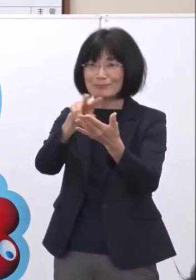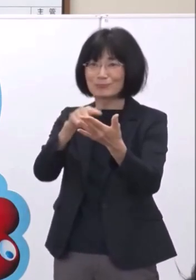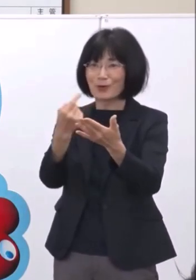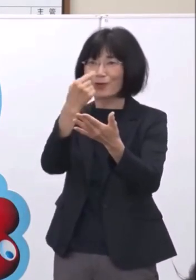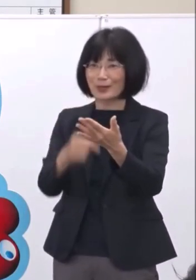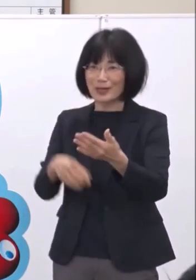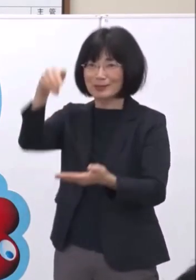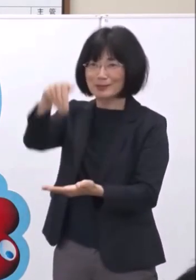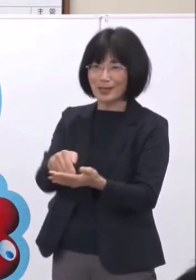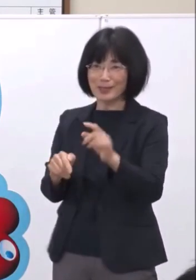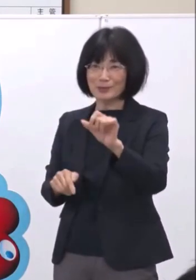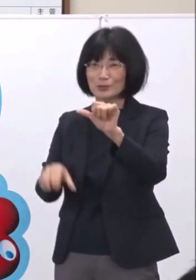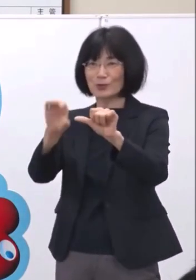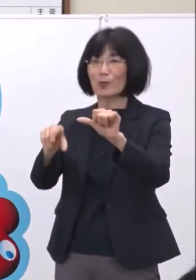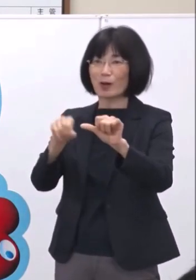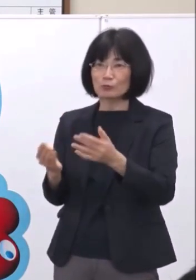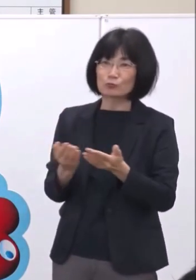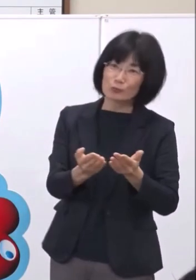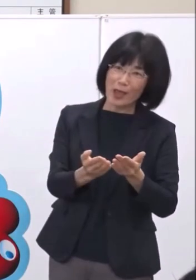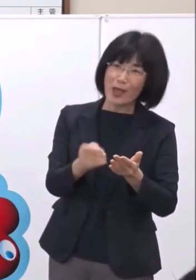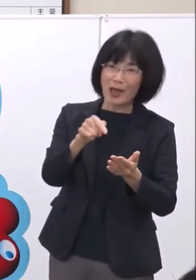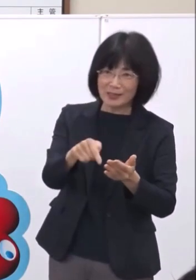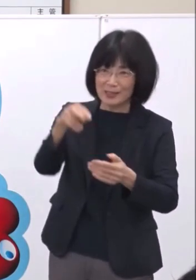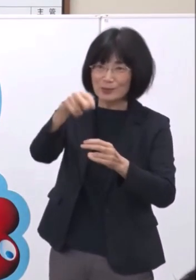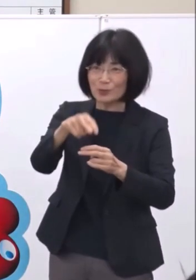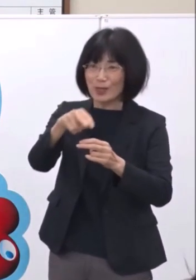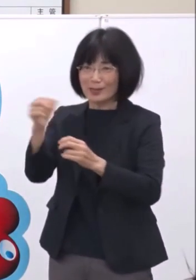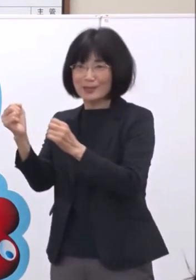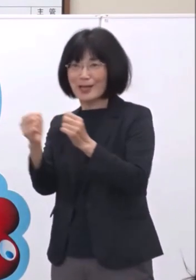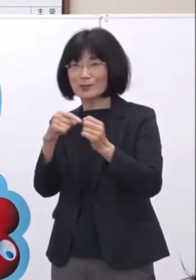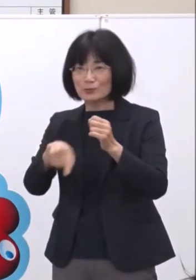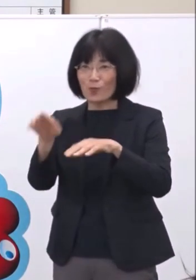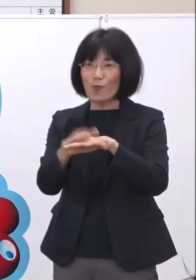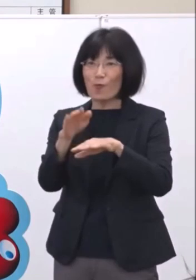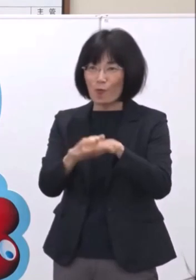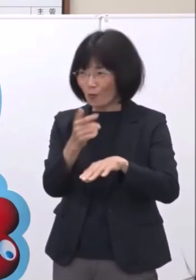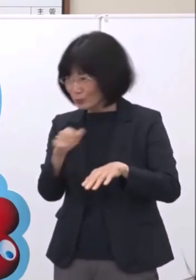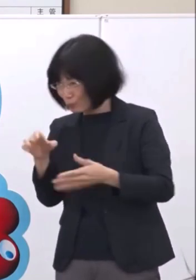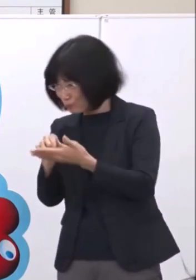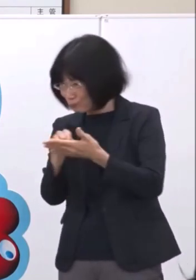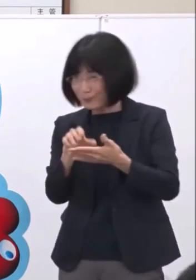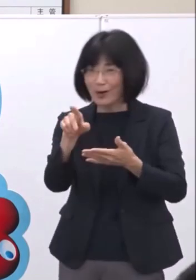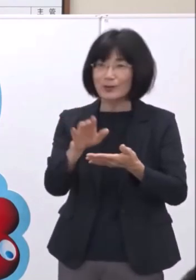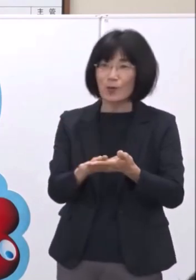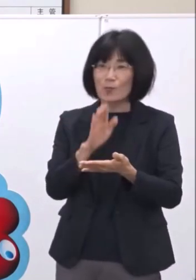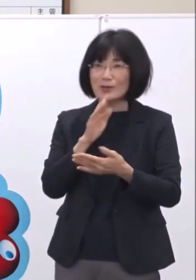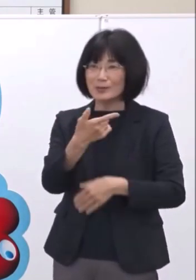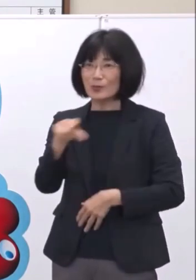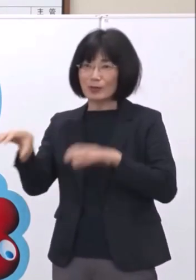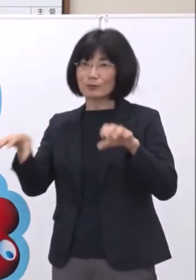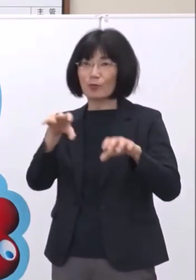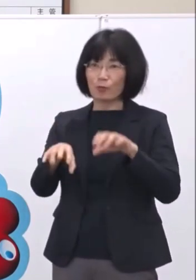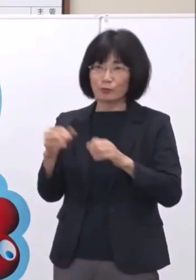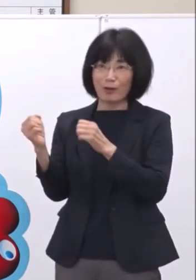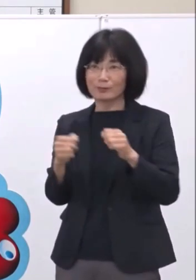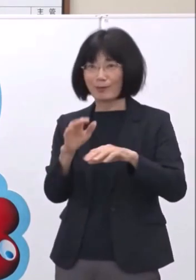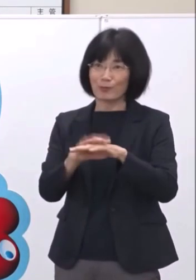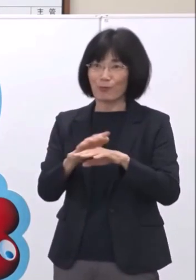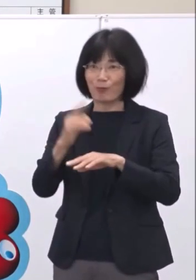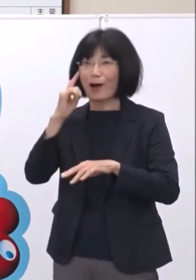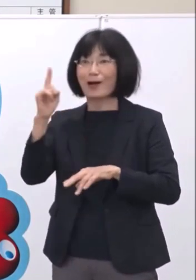を3日間で船舶などで避難させるって書いてるので、まあ、いろんなところで避難する手段を考えてるんじゃないです